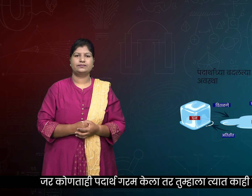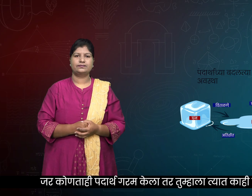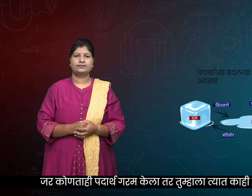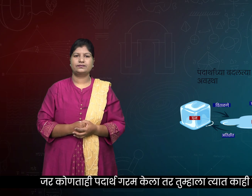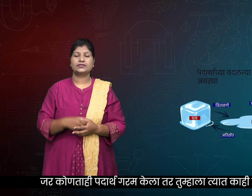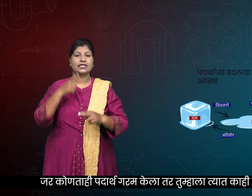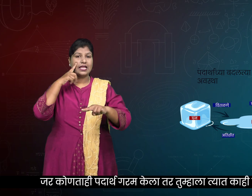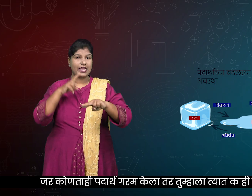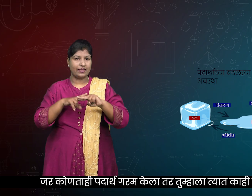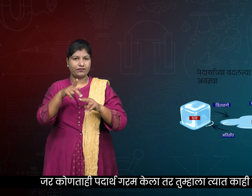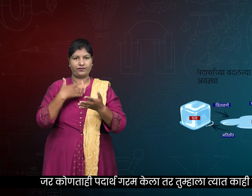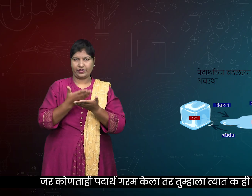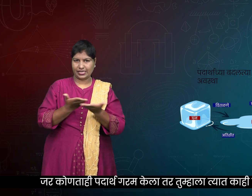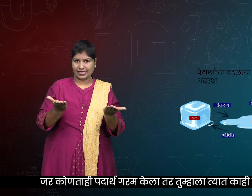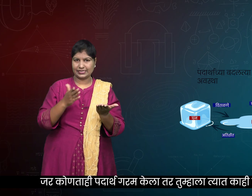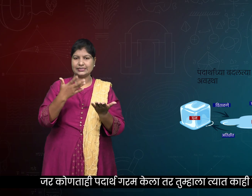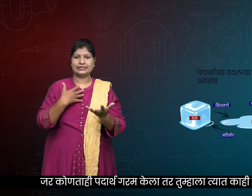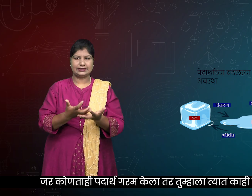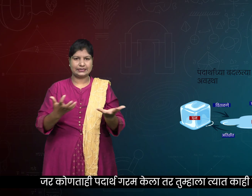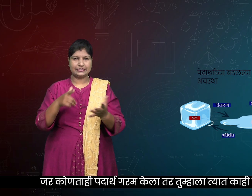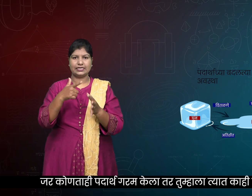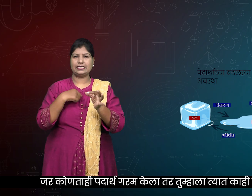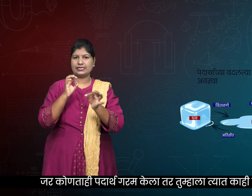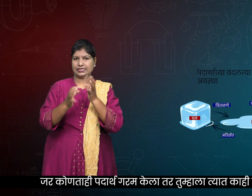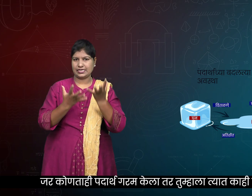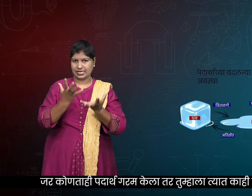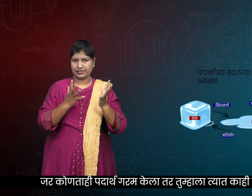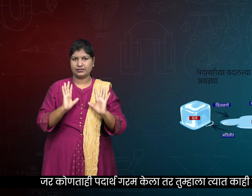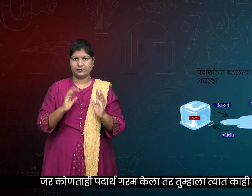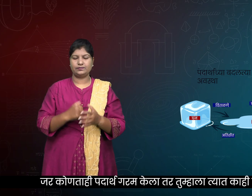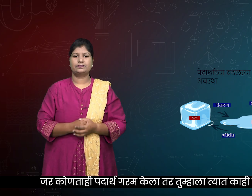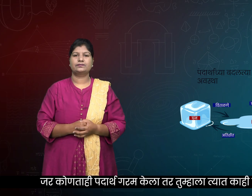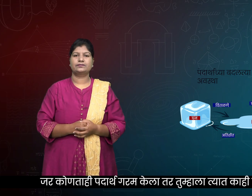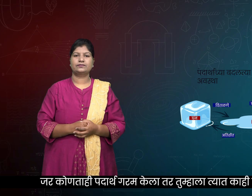जर कोणताही पदार्थ गरम केला तर तुम्हाला त्यात काही बदल दिसून येतात.